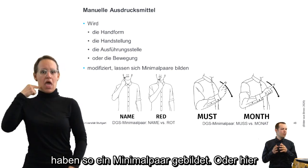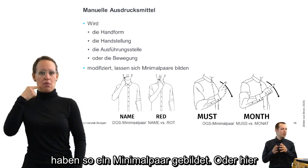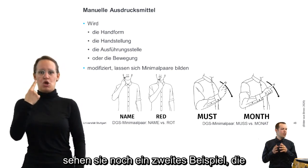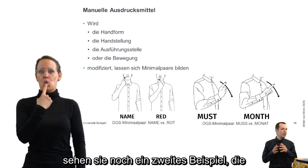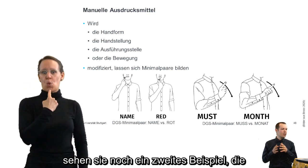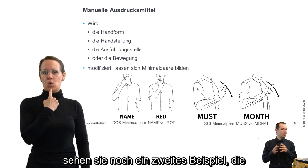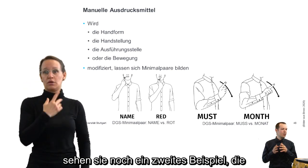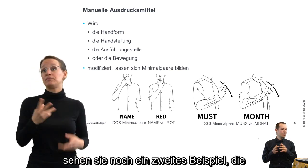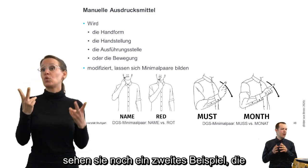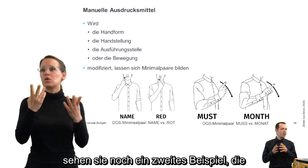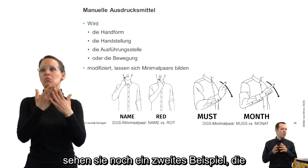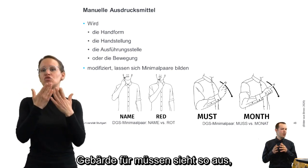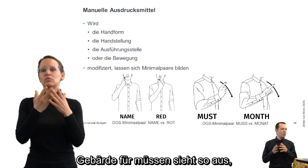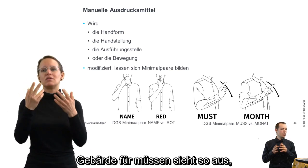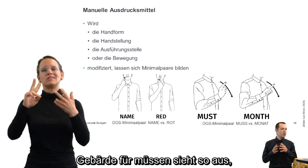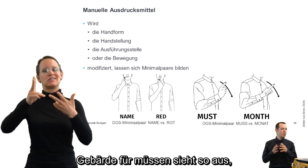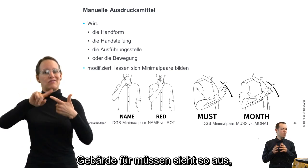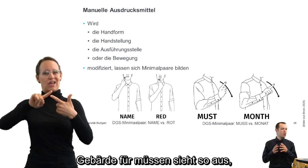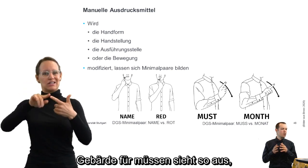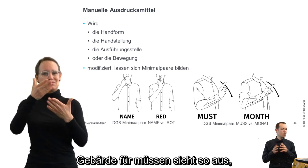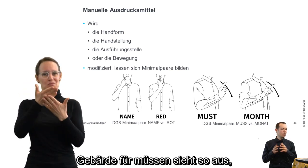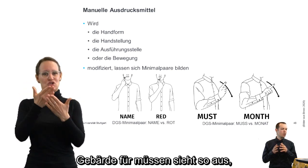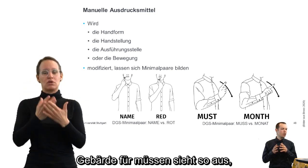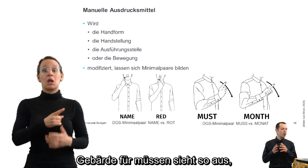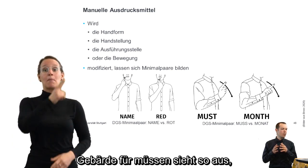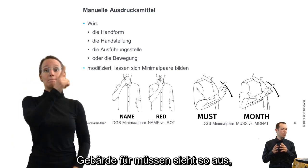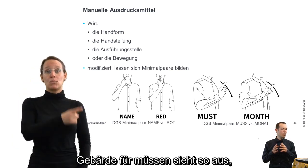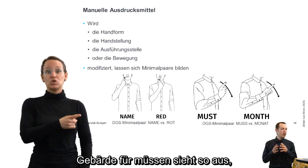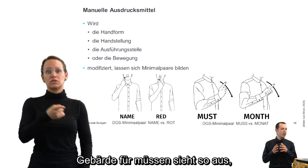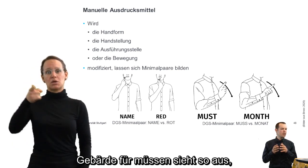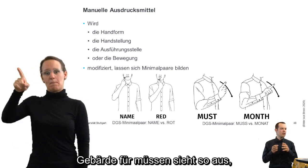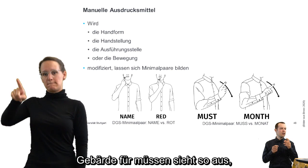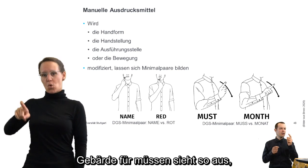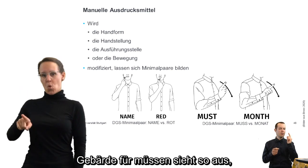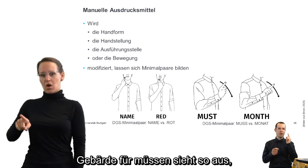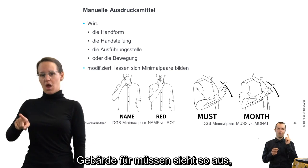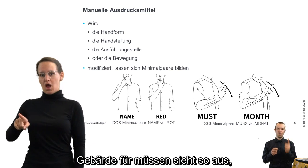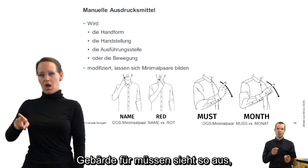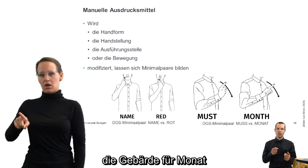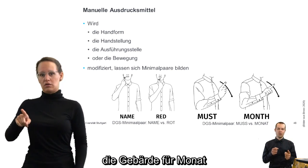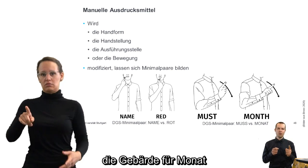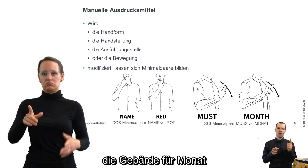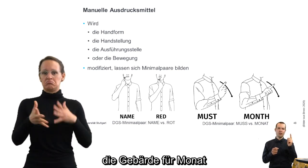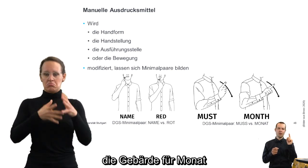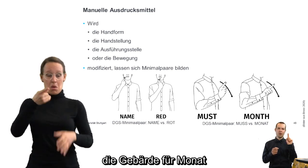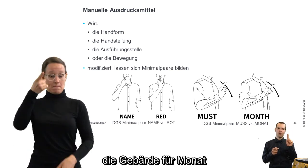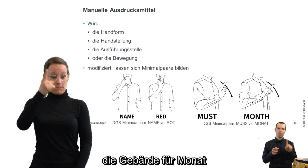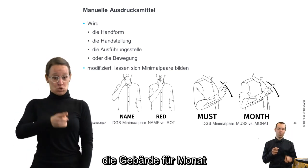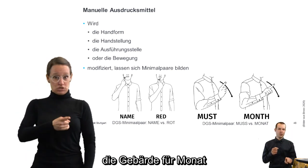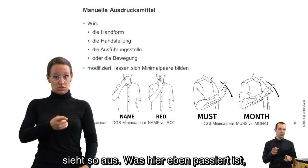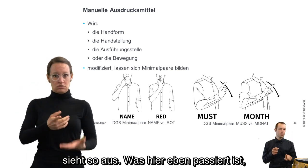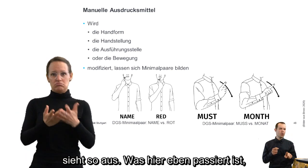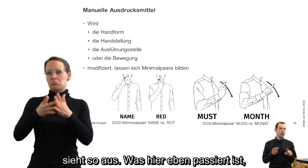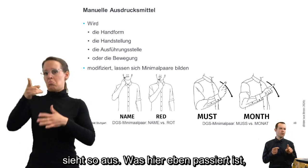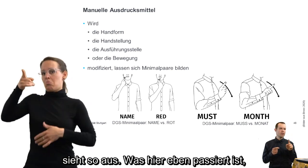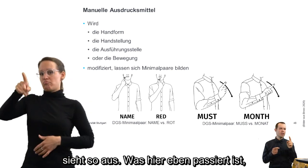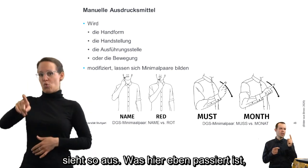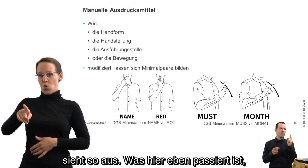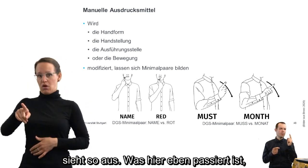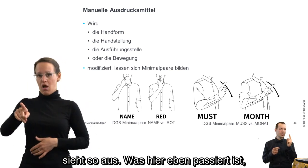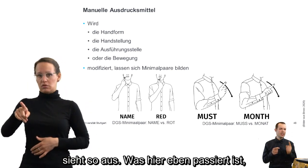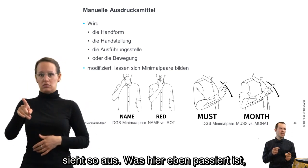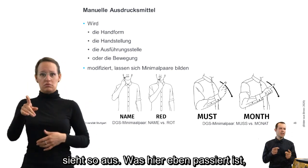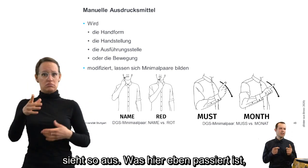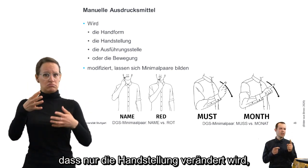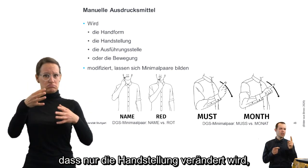Oder hier sehen wir noch ein zweites Beispiel, Müssen und Monat. Die Gebärde von Müssen sieht so aus, die Gebärde von Monat sieht so aus und was